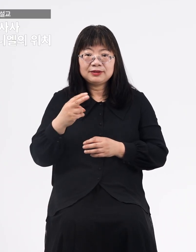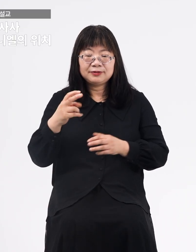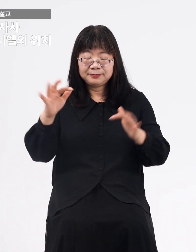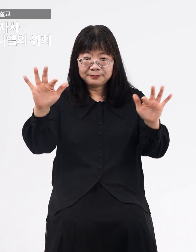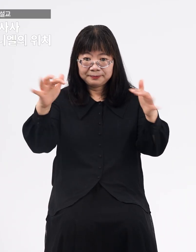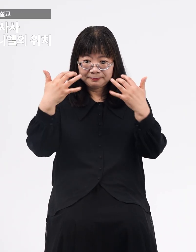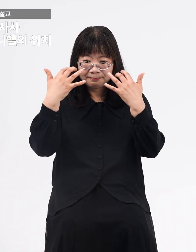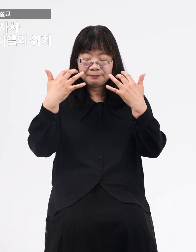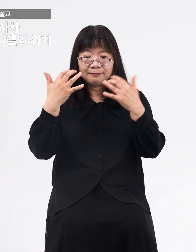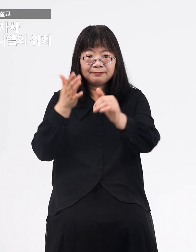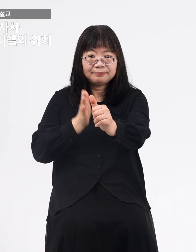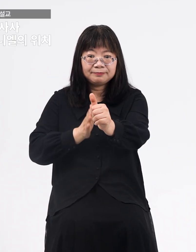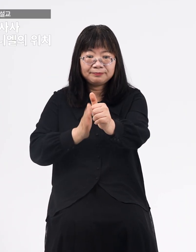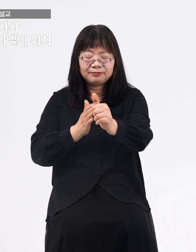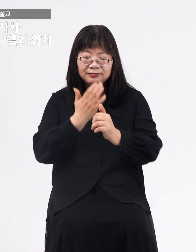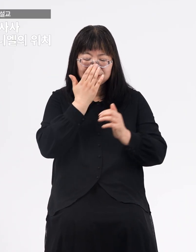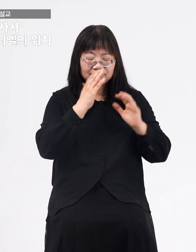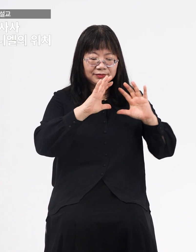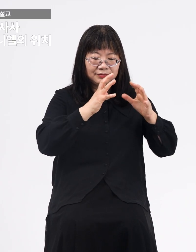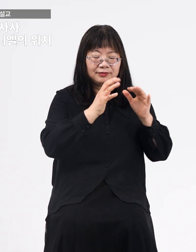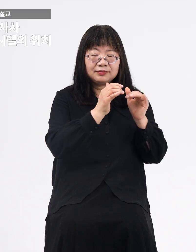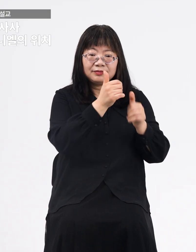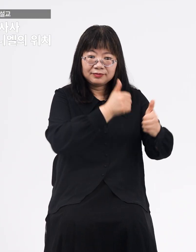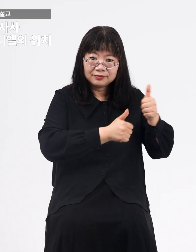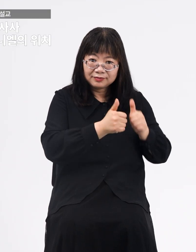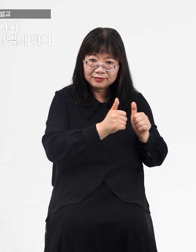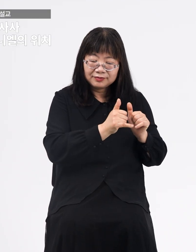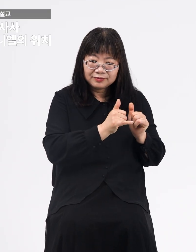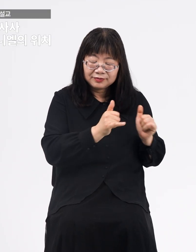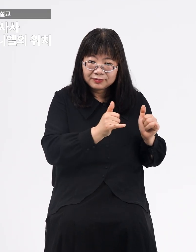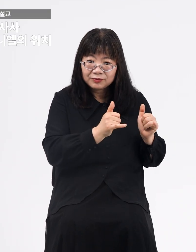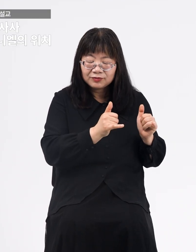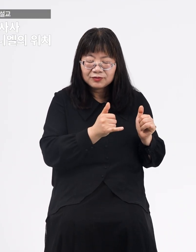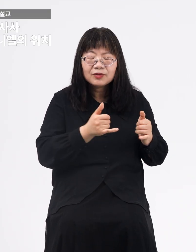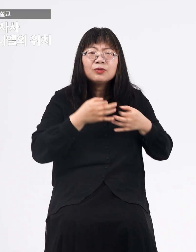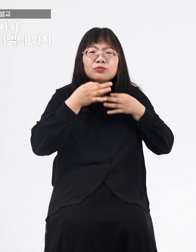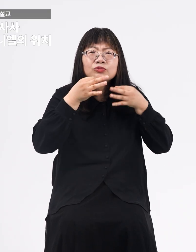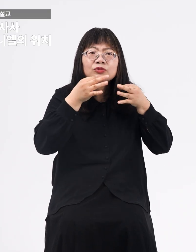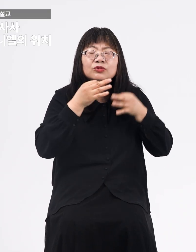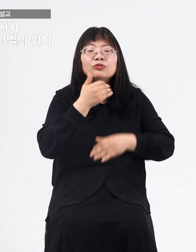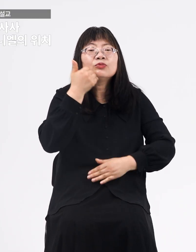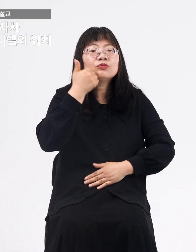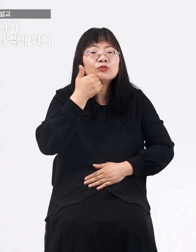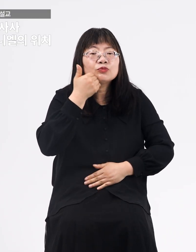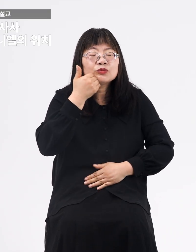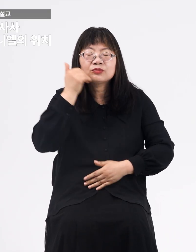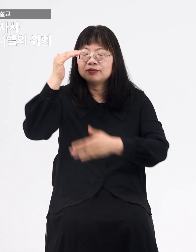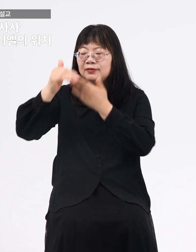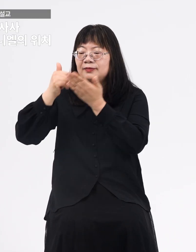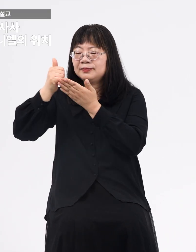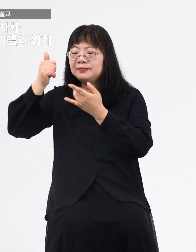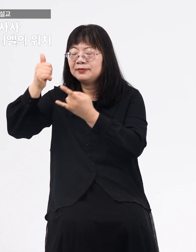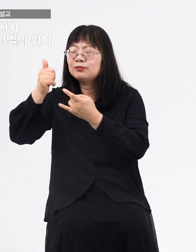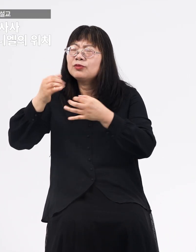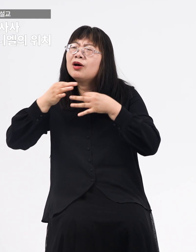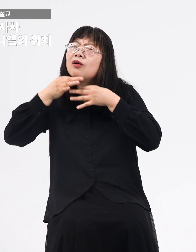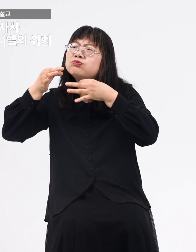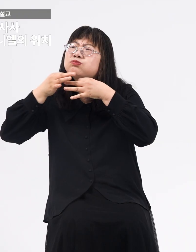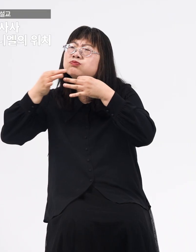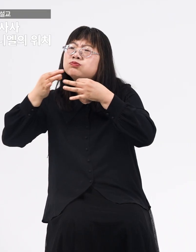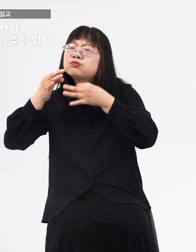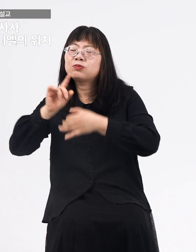봐주실까요? 이스라엘 자손이 누구에게 부르짖었다고 기록되어 있습니까? 여호와께